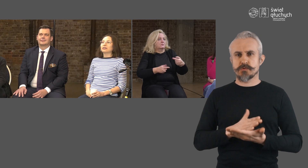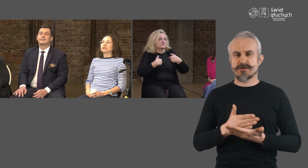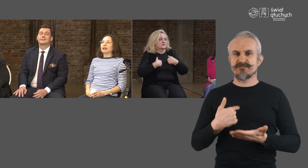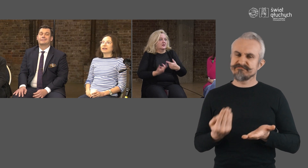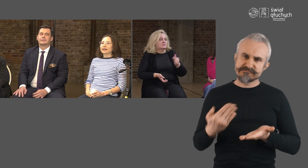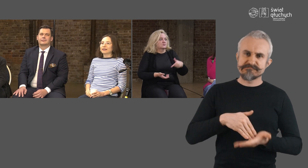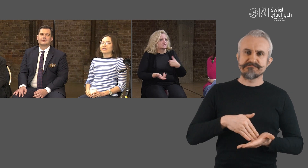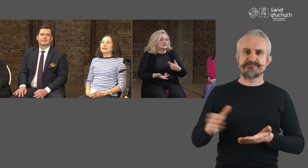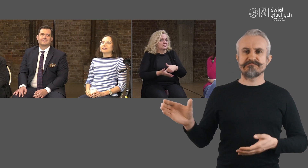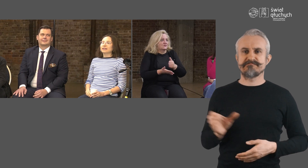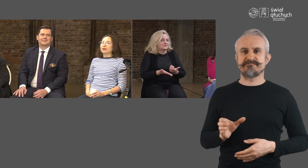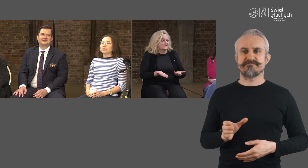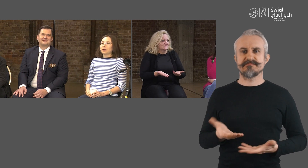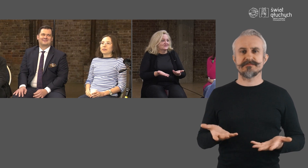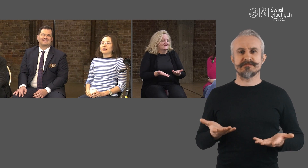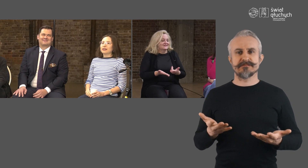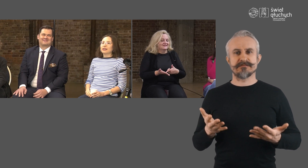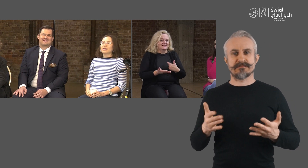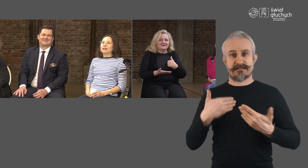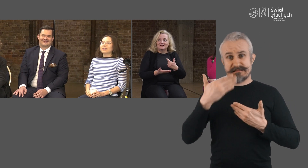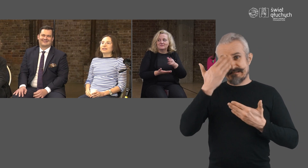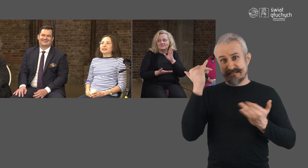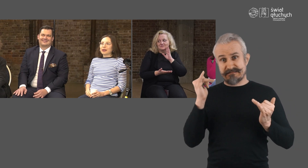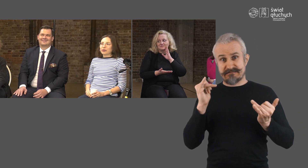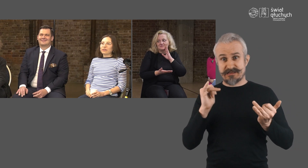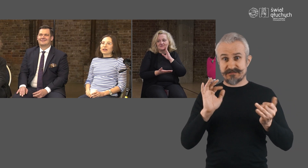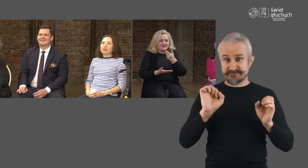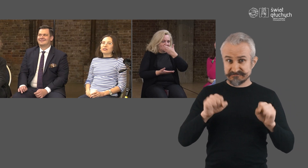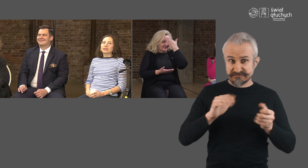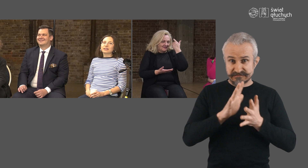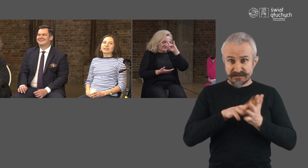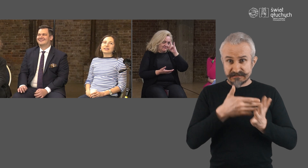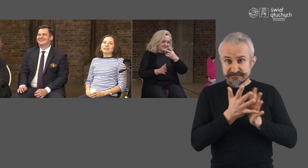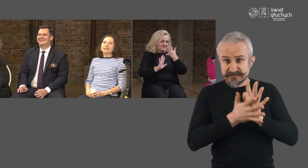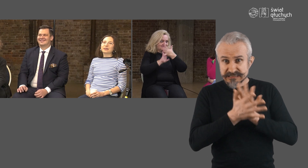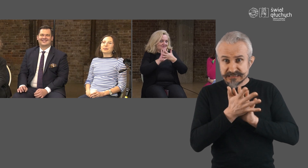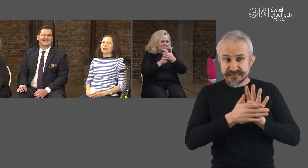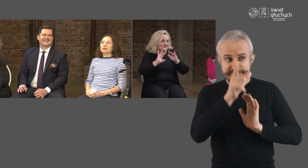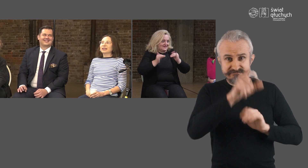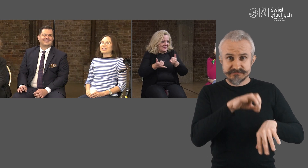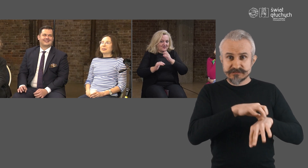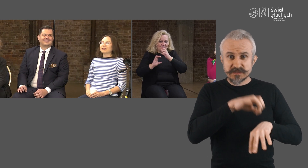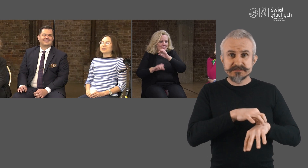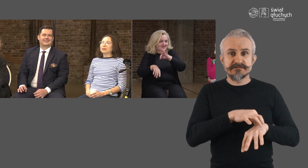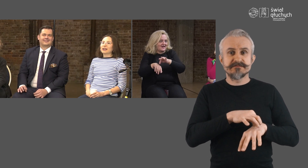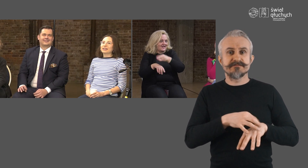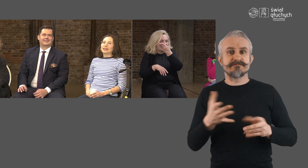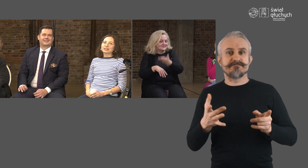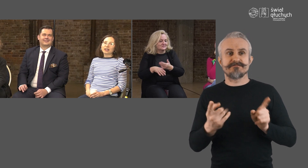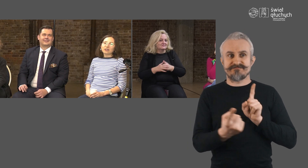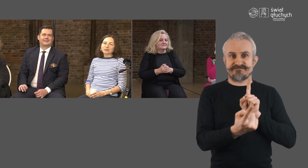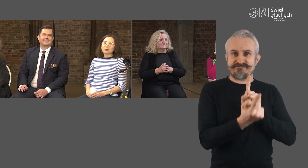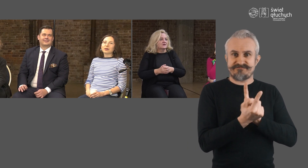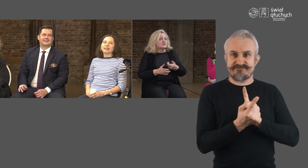względu na to, że ja nie umiem języka migowego i to byłoby tak naprawdę spotkanie